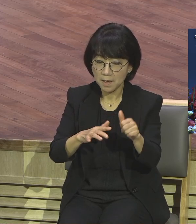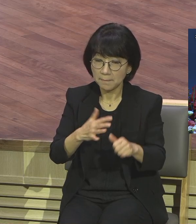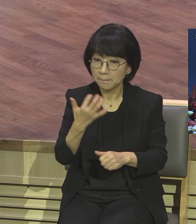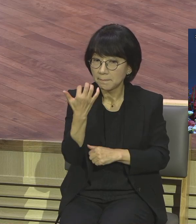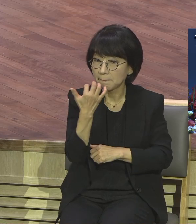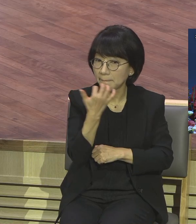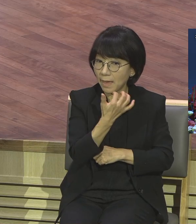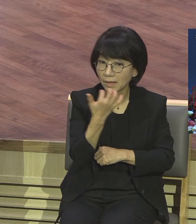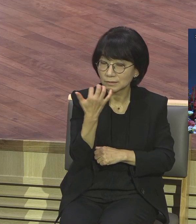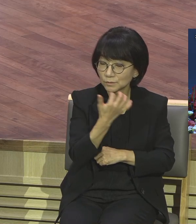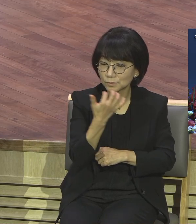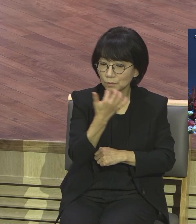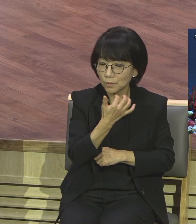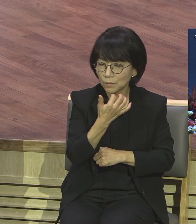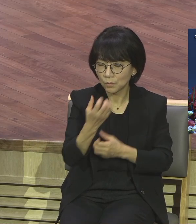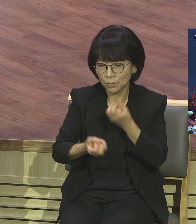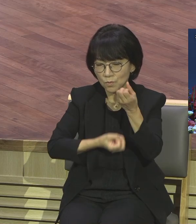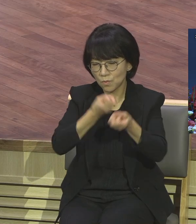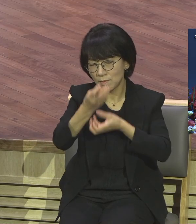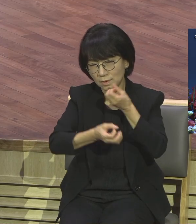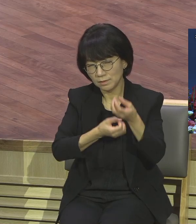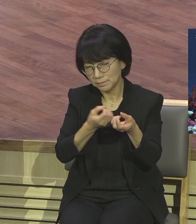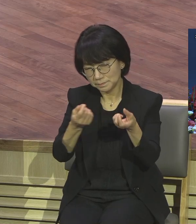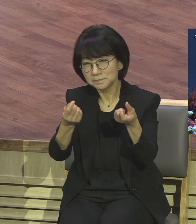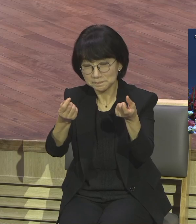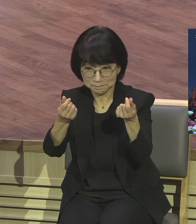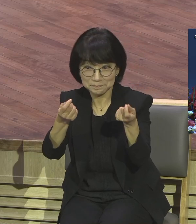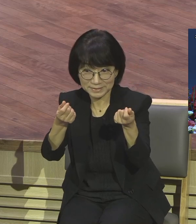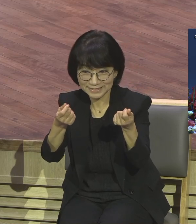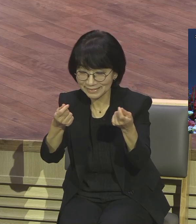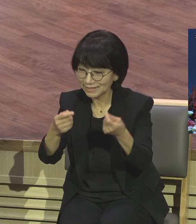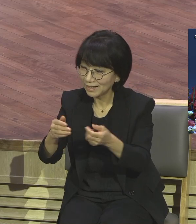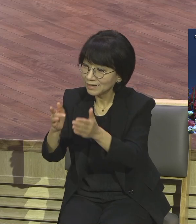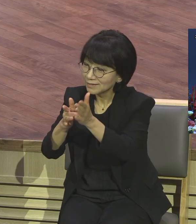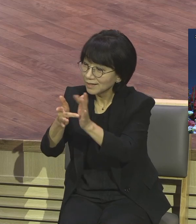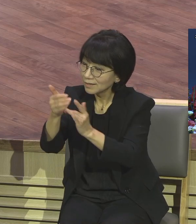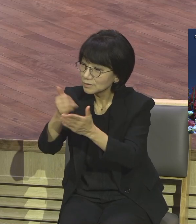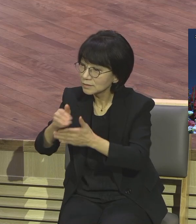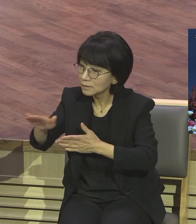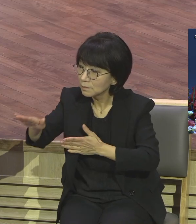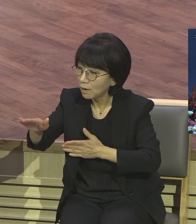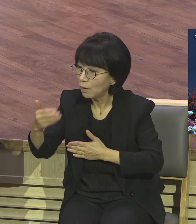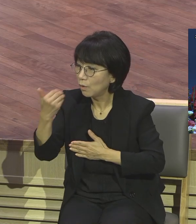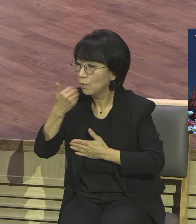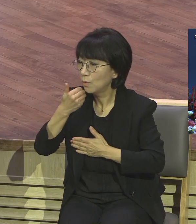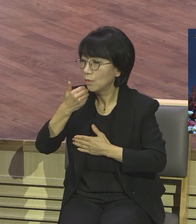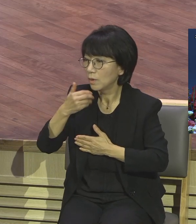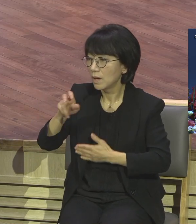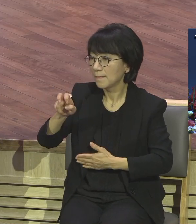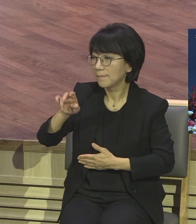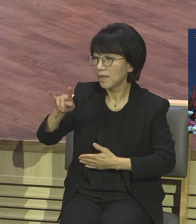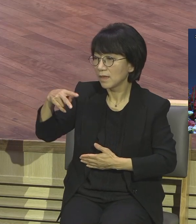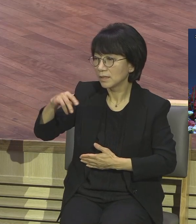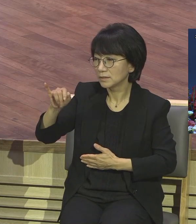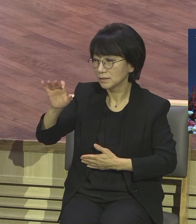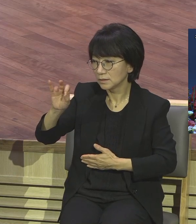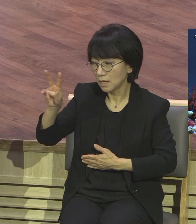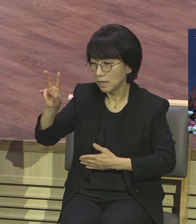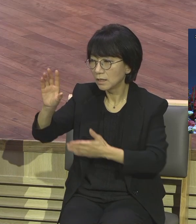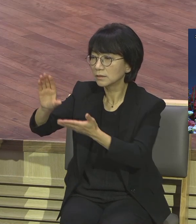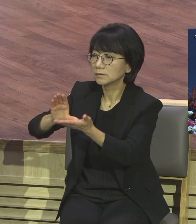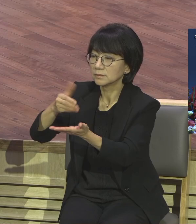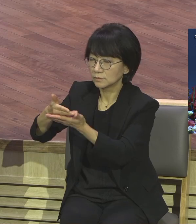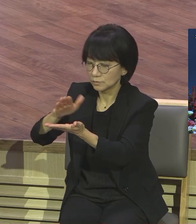고백보다 직접적인 않지만은 예수님이 뭐요? 예수님 당신은 메시아 그리스도입니다라는 고백을 똑같이 하고 있는